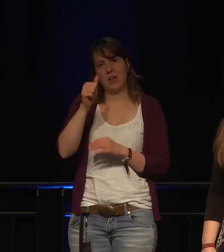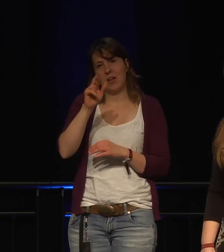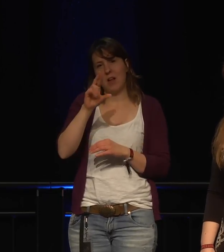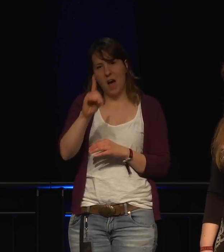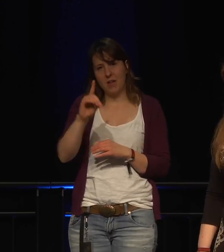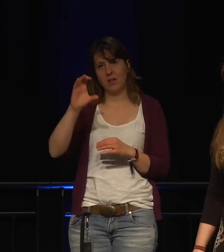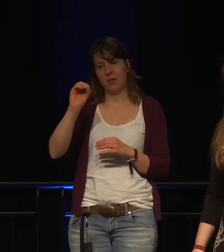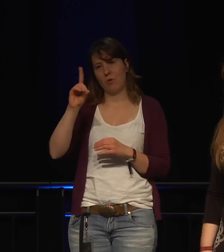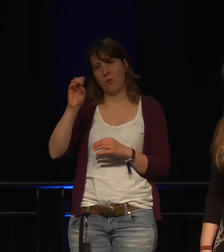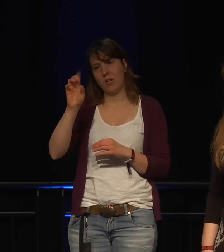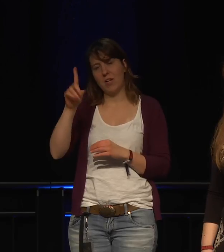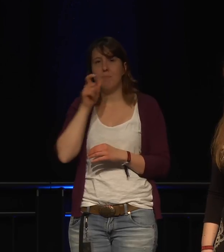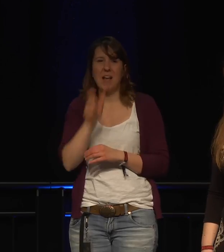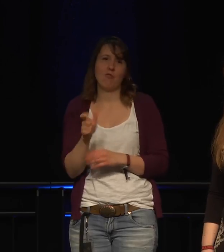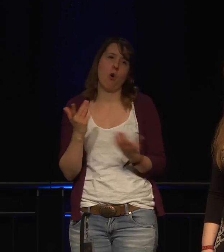y no prosigue su objetivo.